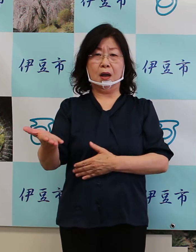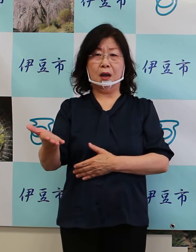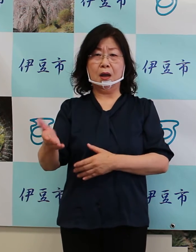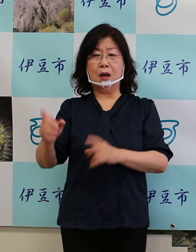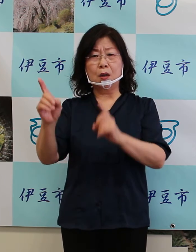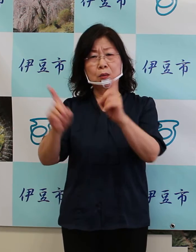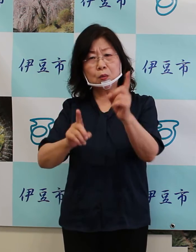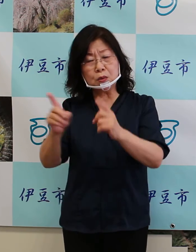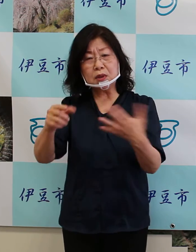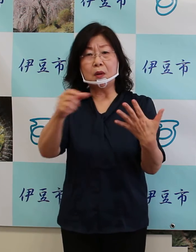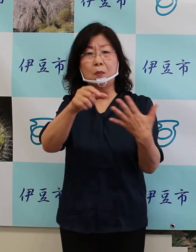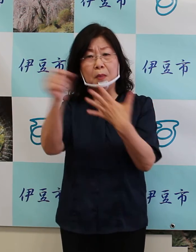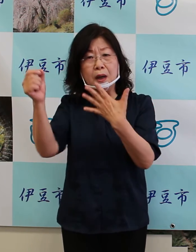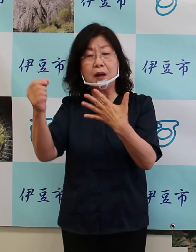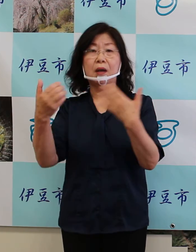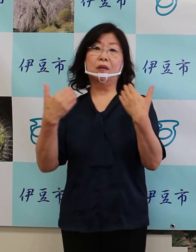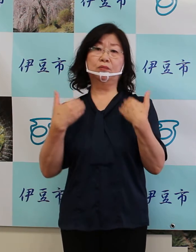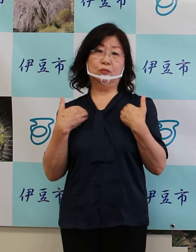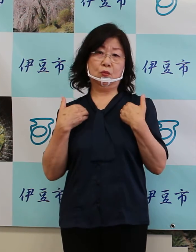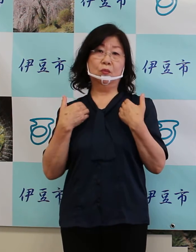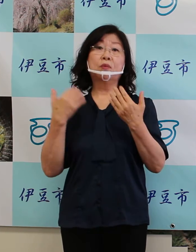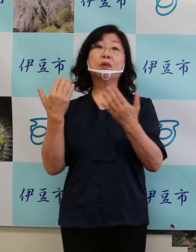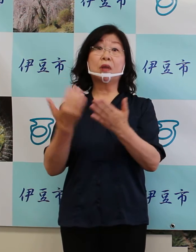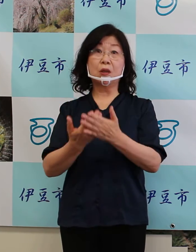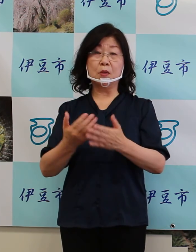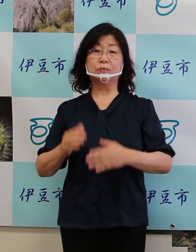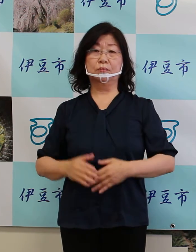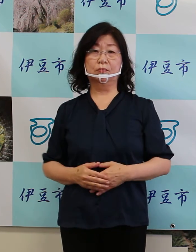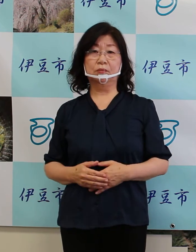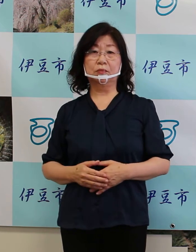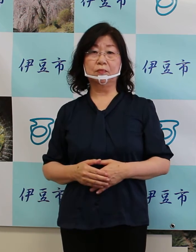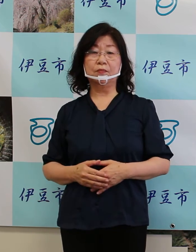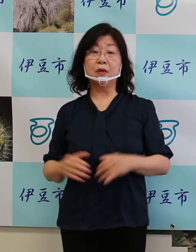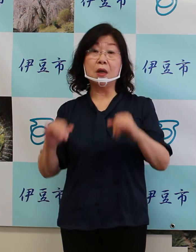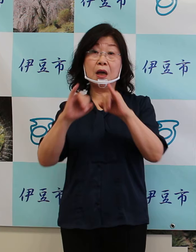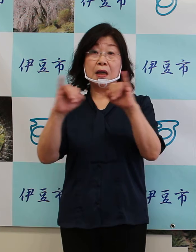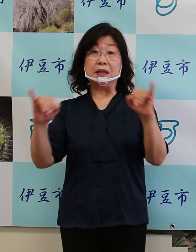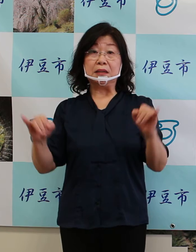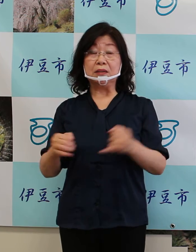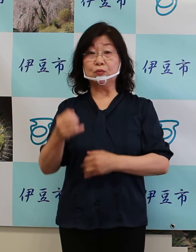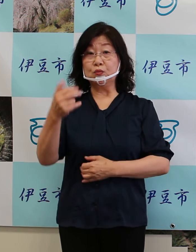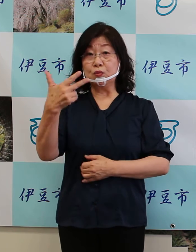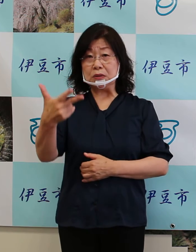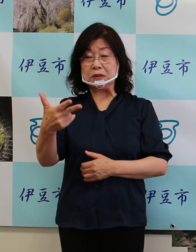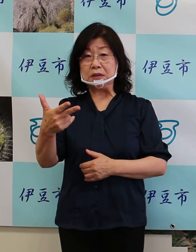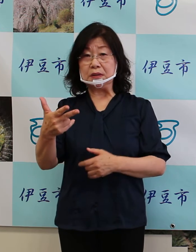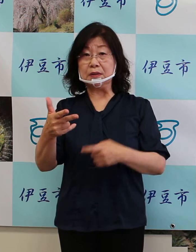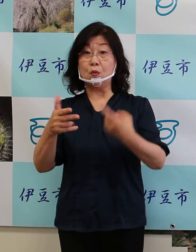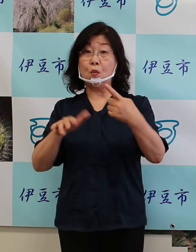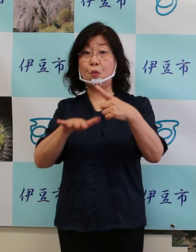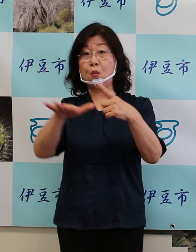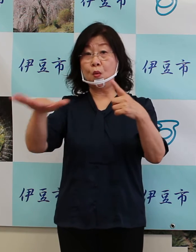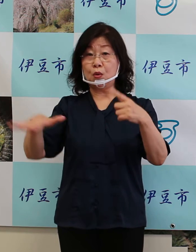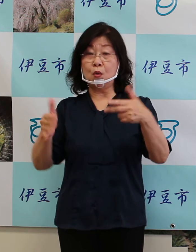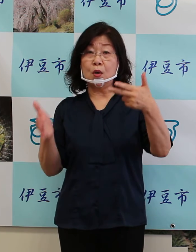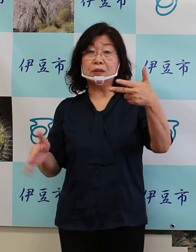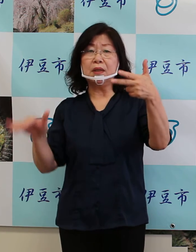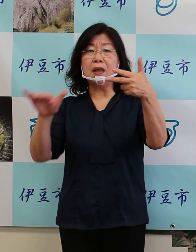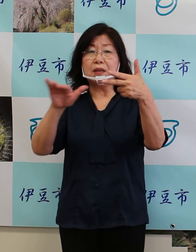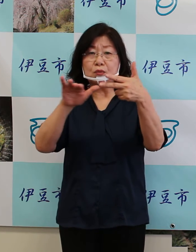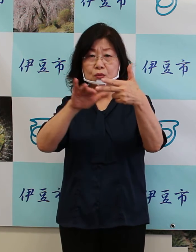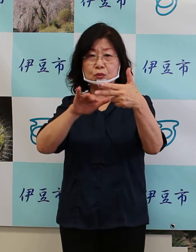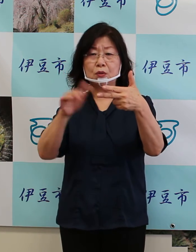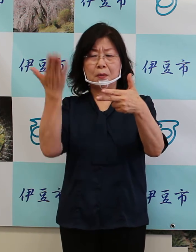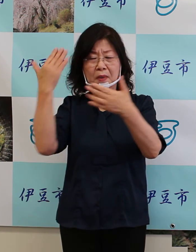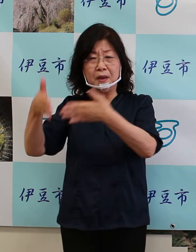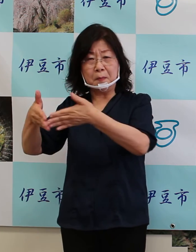ければなりません。そして伊豆市の公共施設のおよそ半分は築30年を